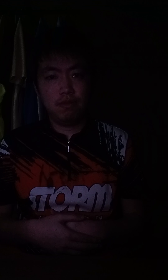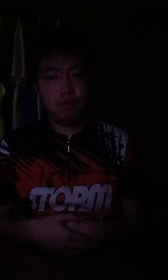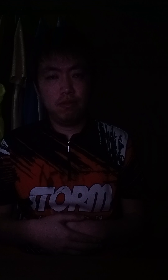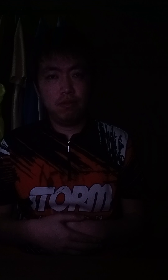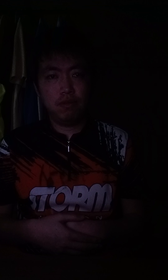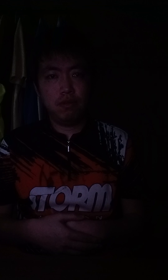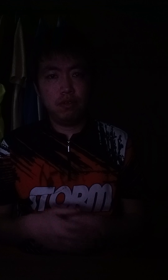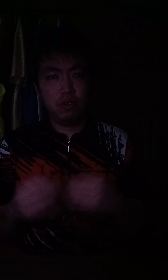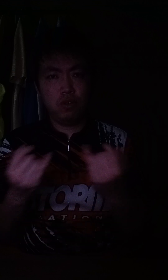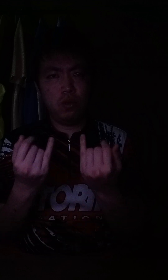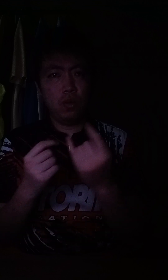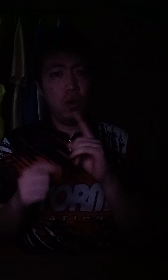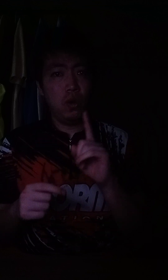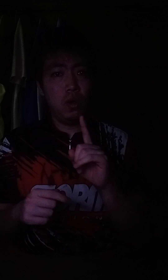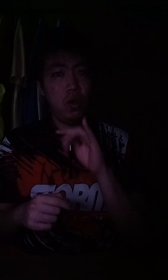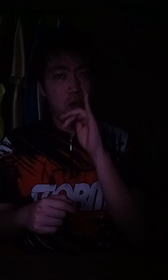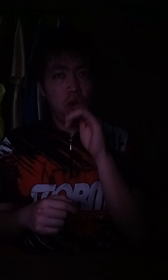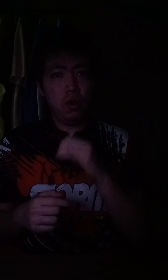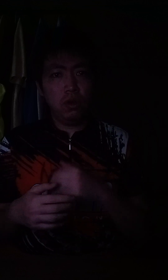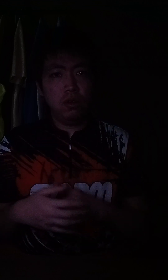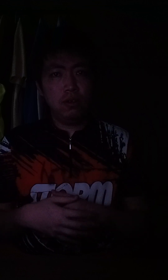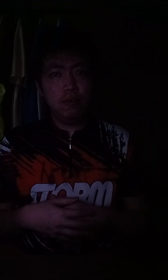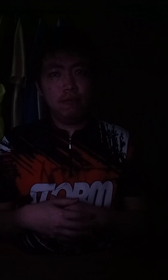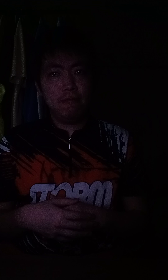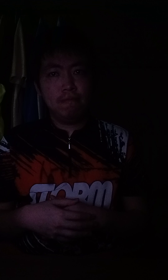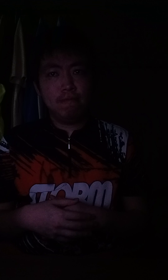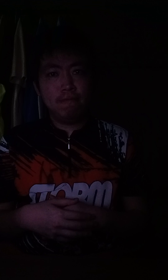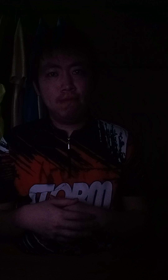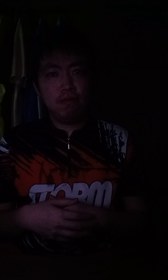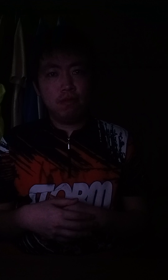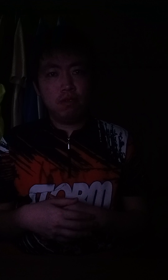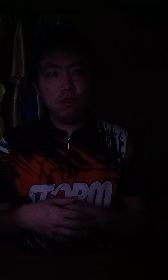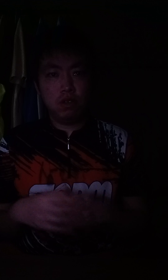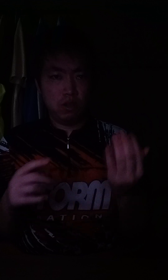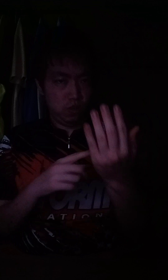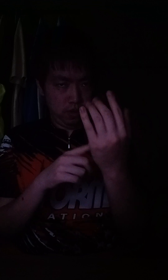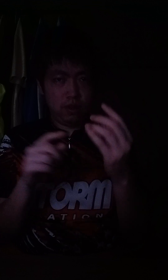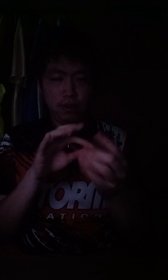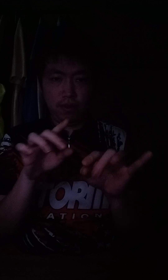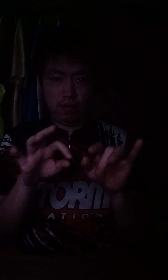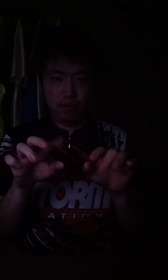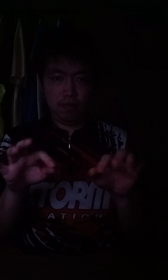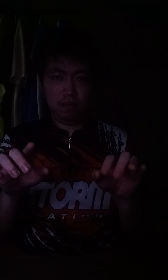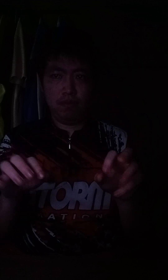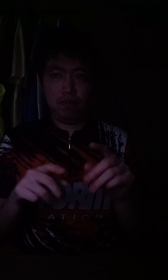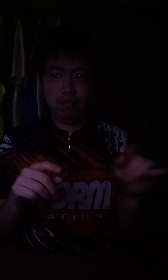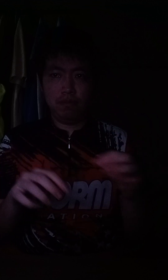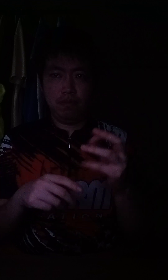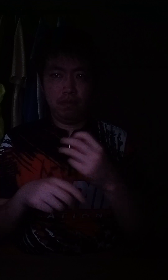현수는 혼자서 뭐 하고 있어? 만화 보거나 게임해.